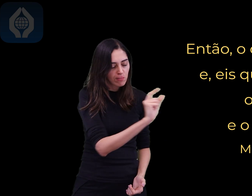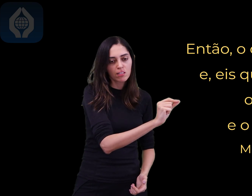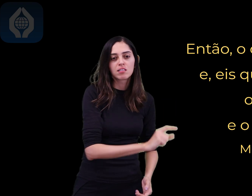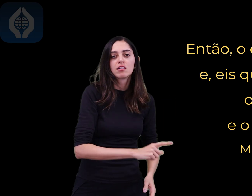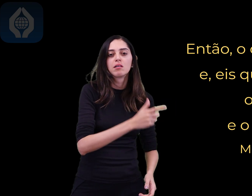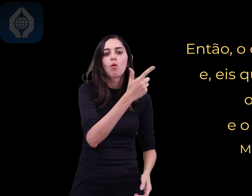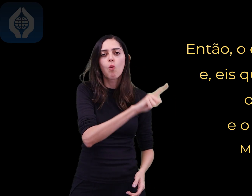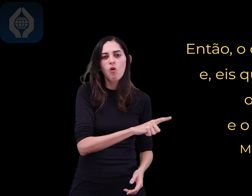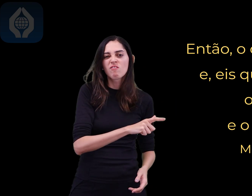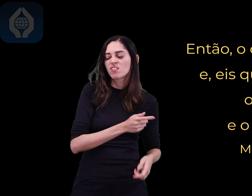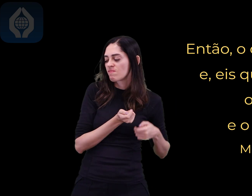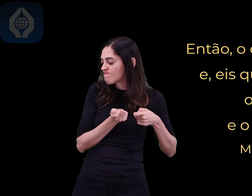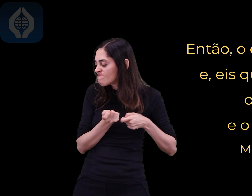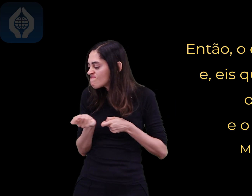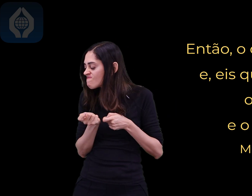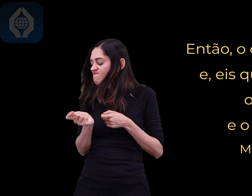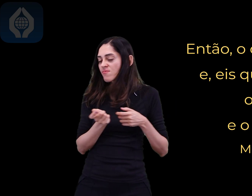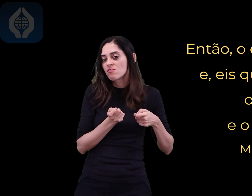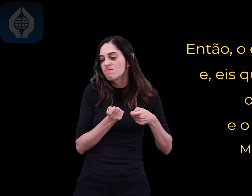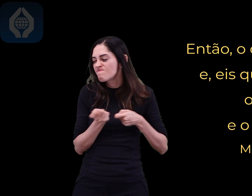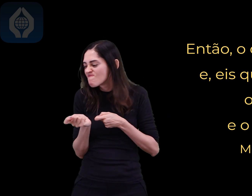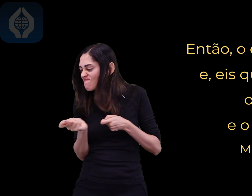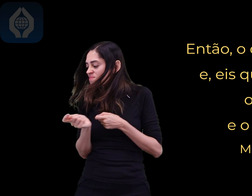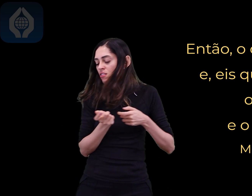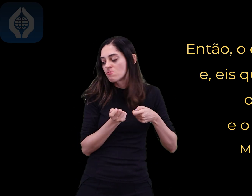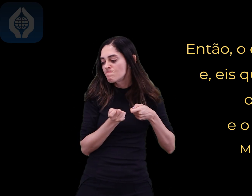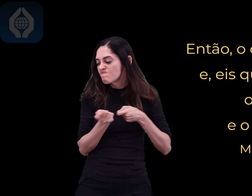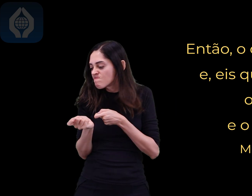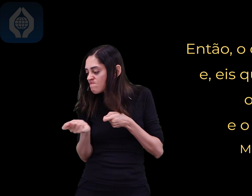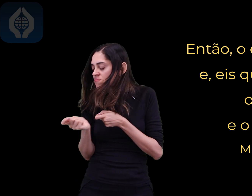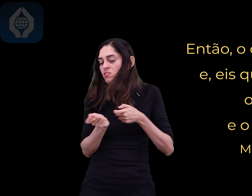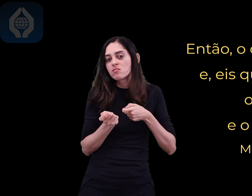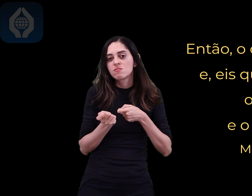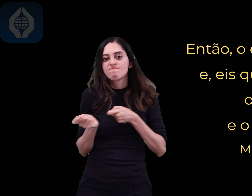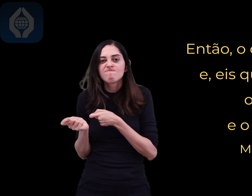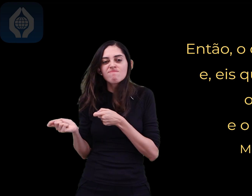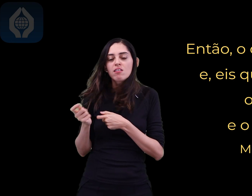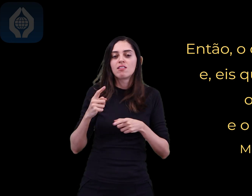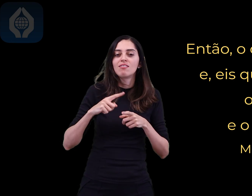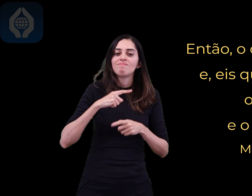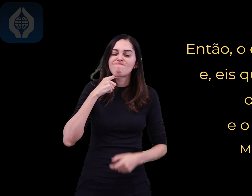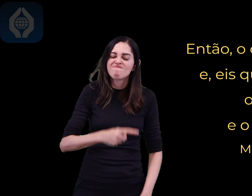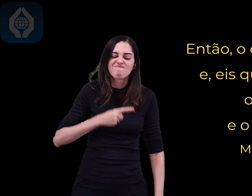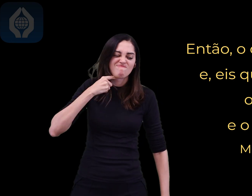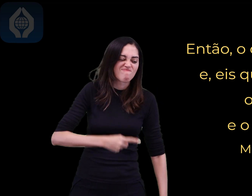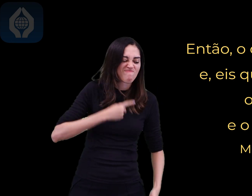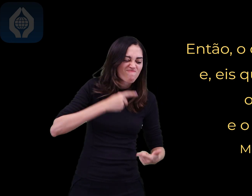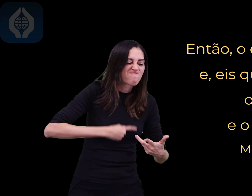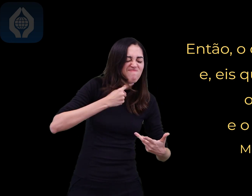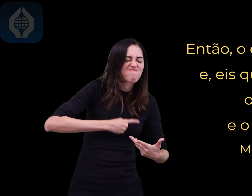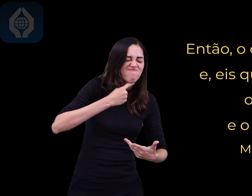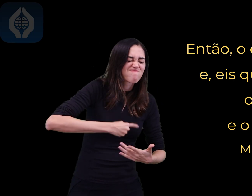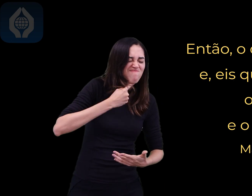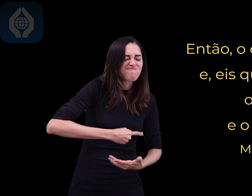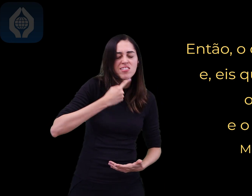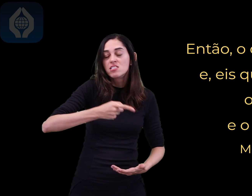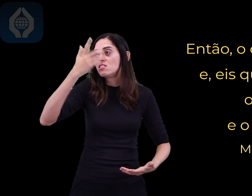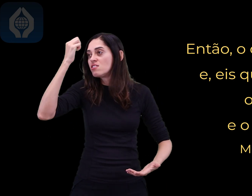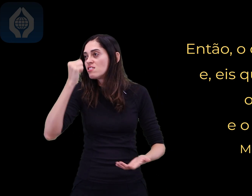vezes, e tentou de todas as formas que pode fazer Jesus desobedecer a Deus.